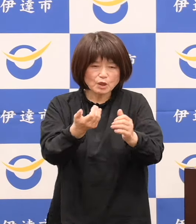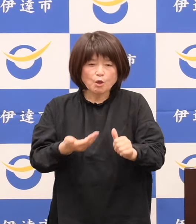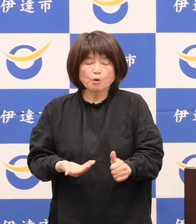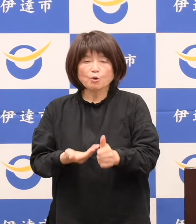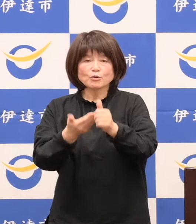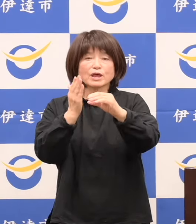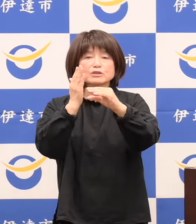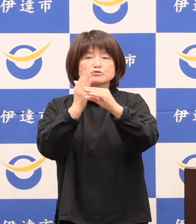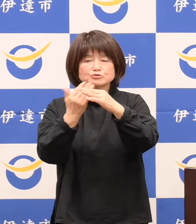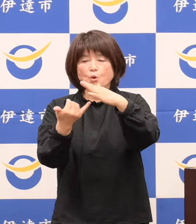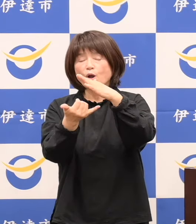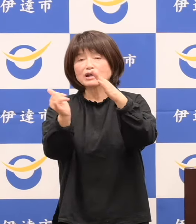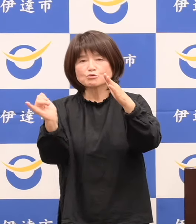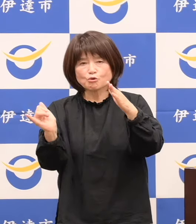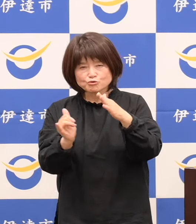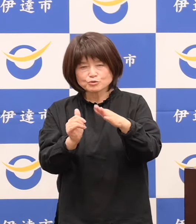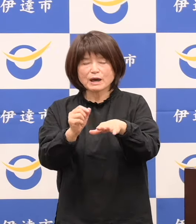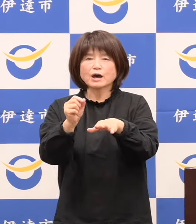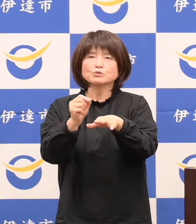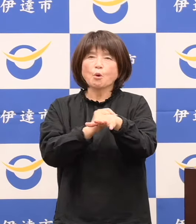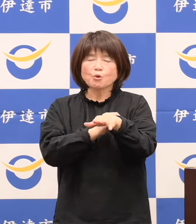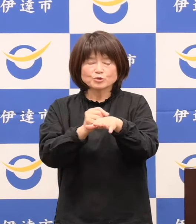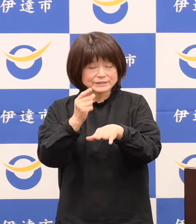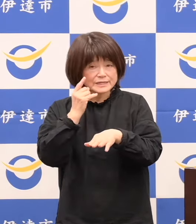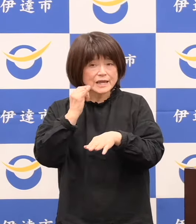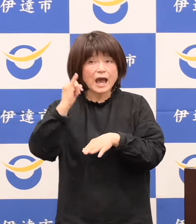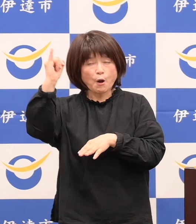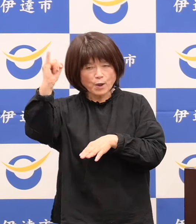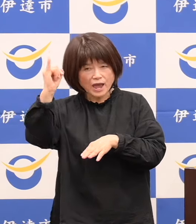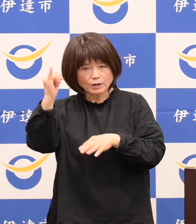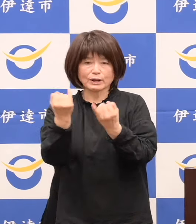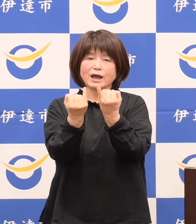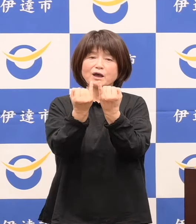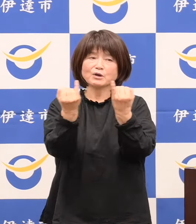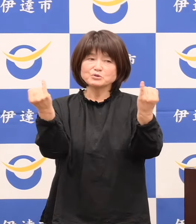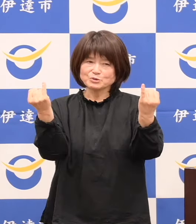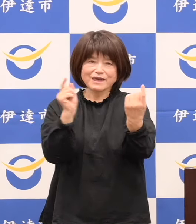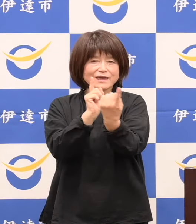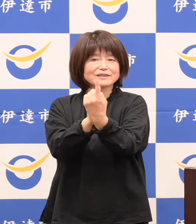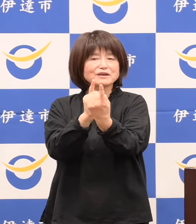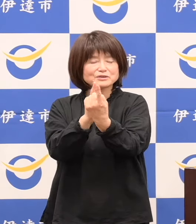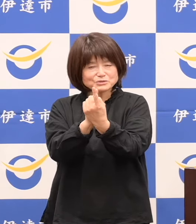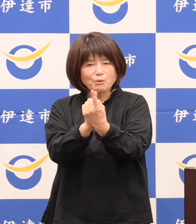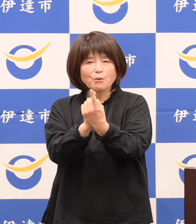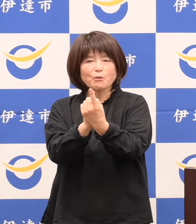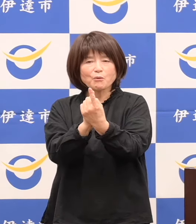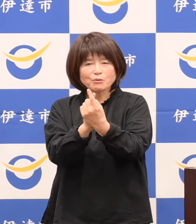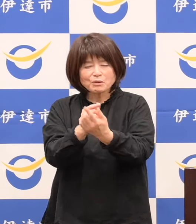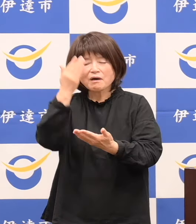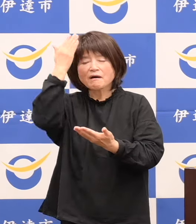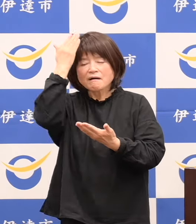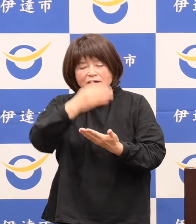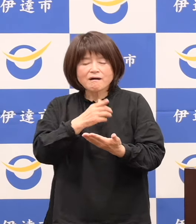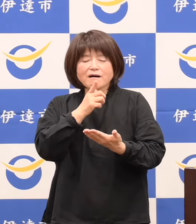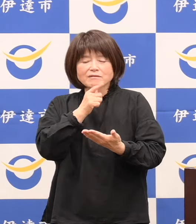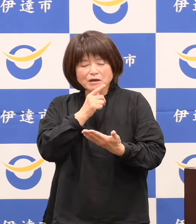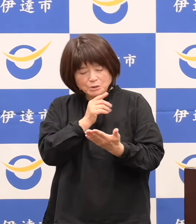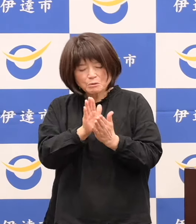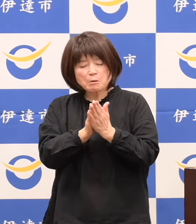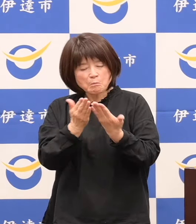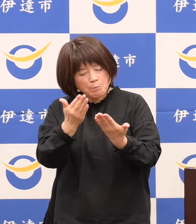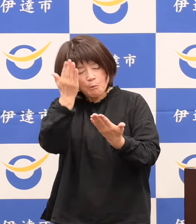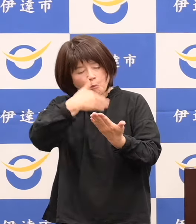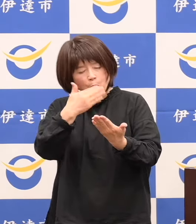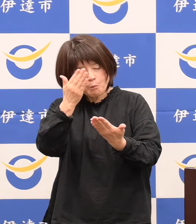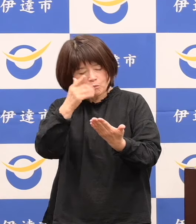ー世代、特に女性や母親をターゲットとして分かりやすく見やすく伝えるため、イン